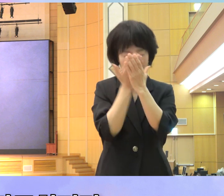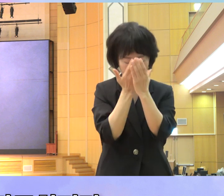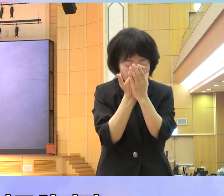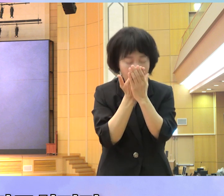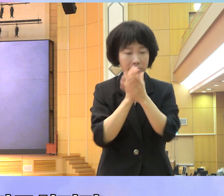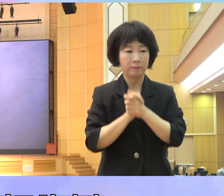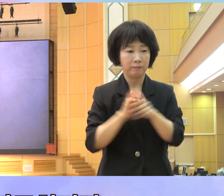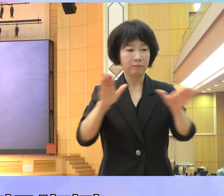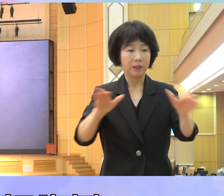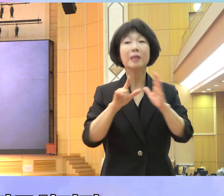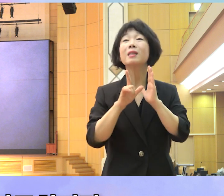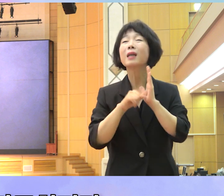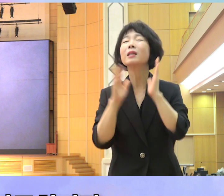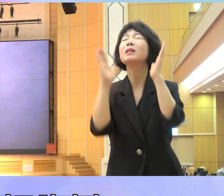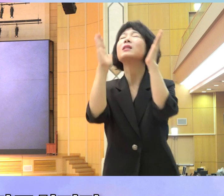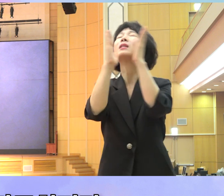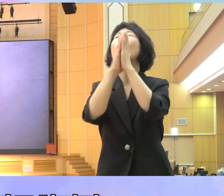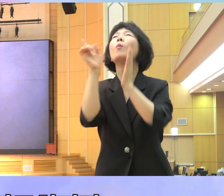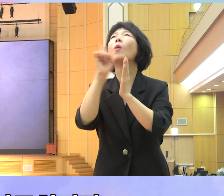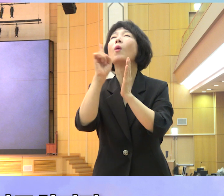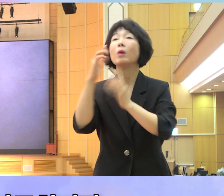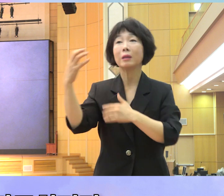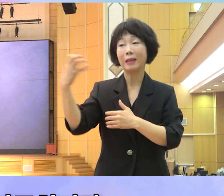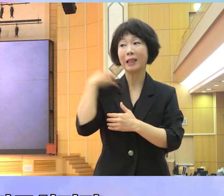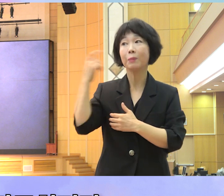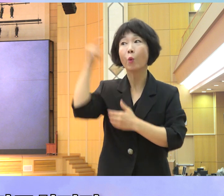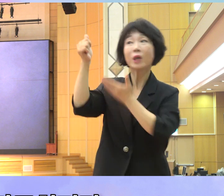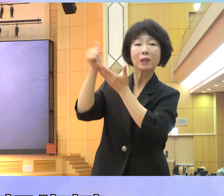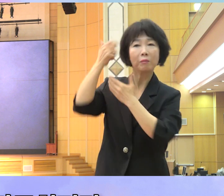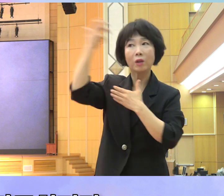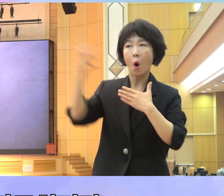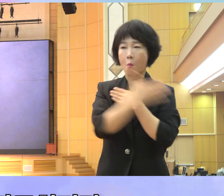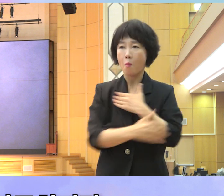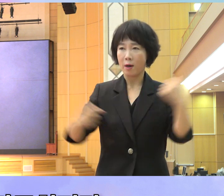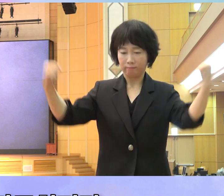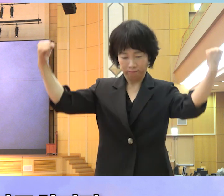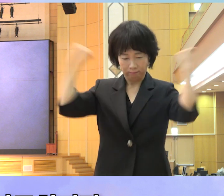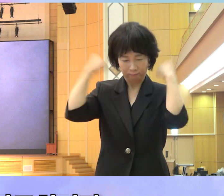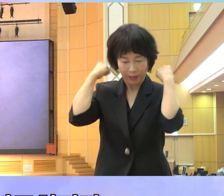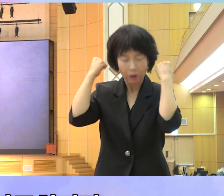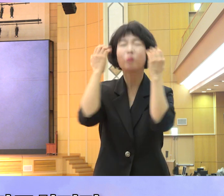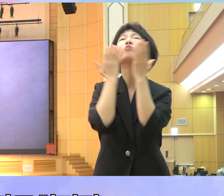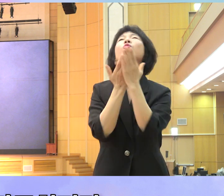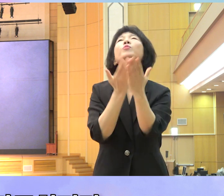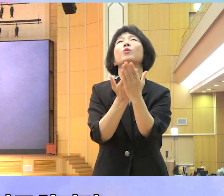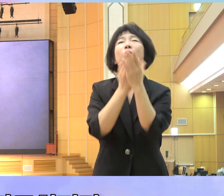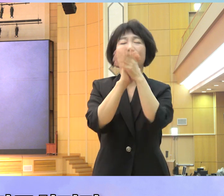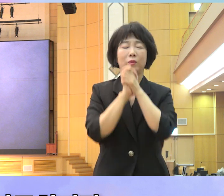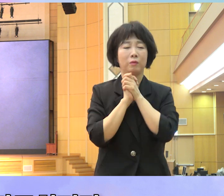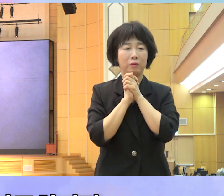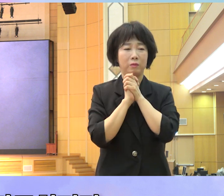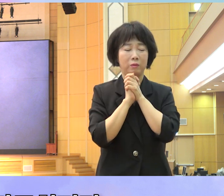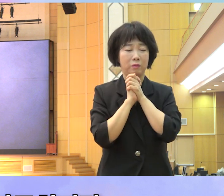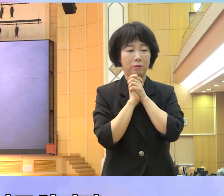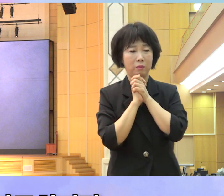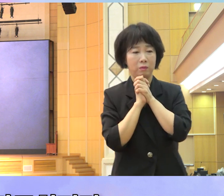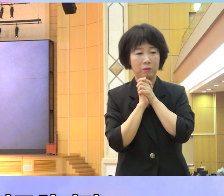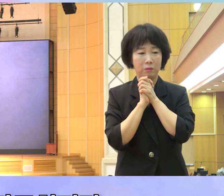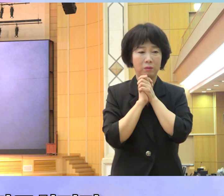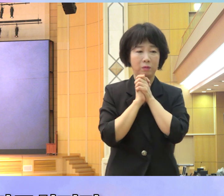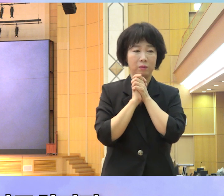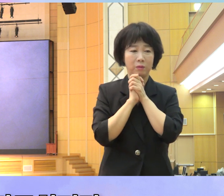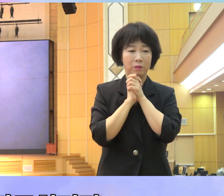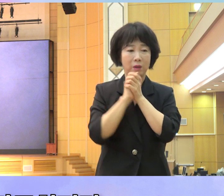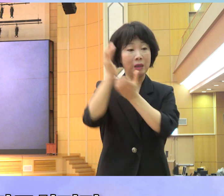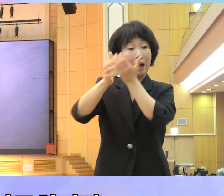원합니다. 이 시간 기도하옵기는 담임 목사님 영육간의 강건함을 더해 주시옵소서. 하나님께서 계신